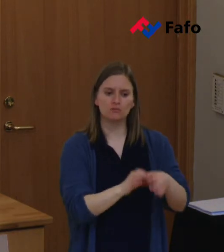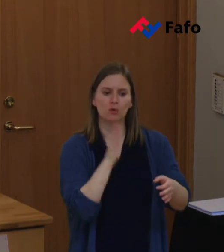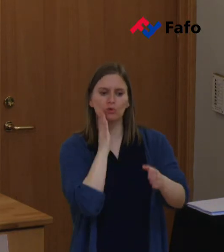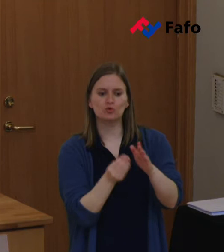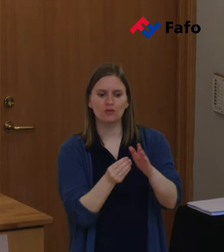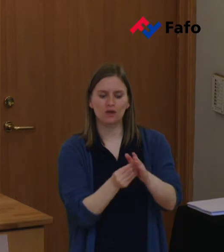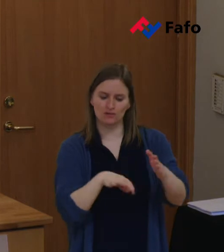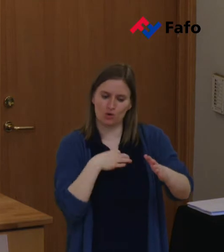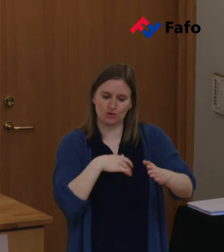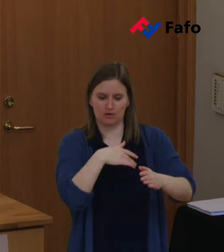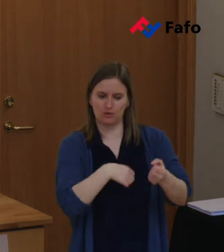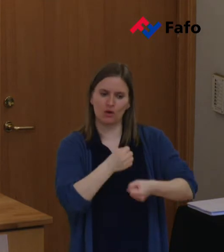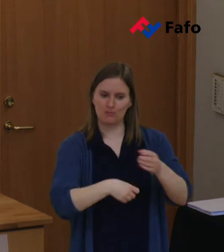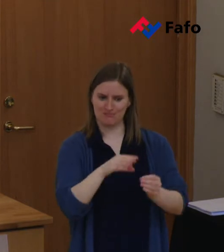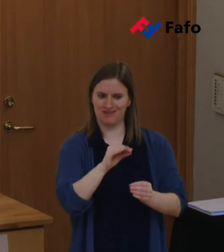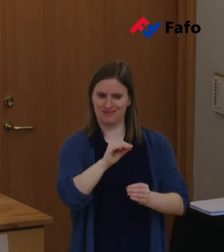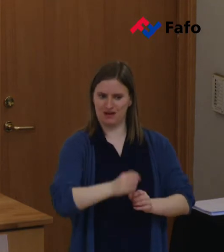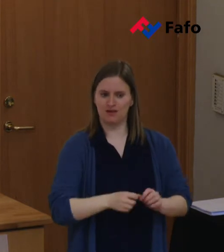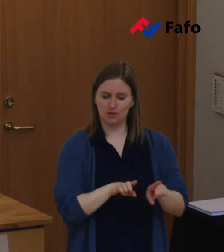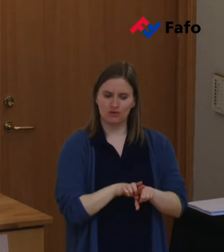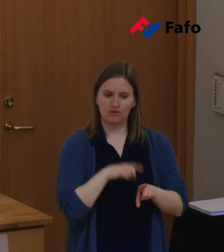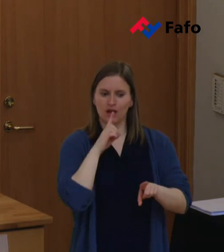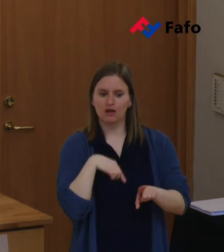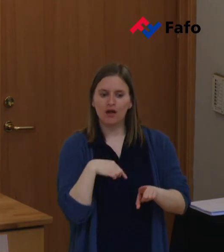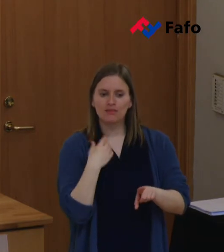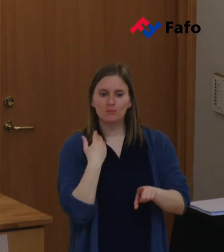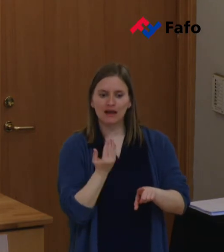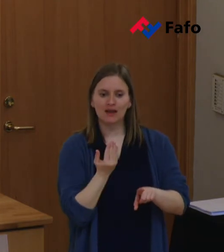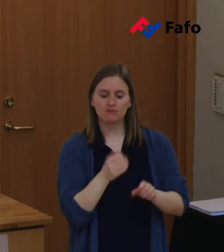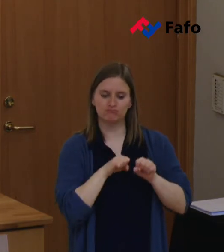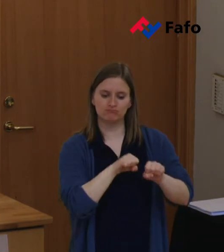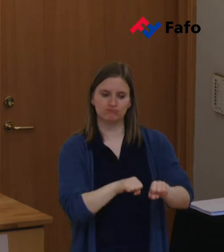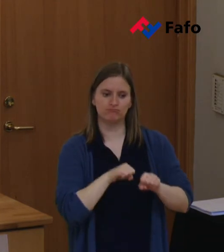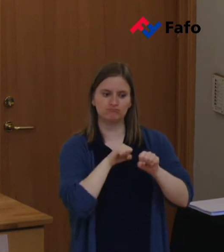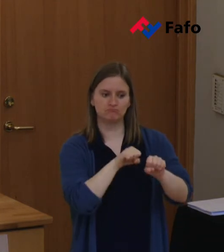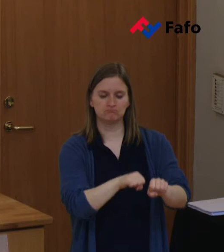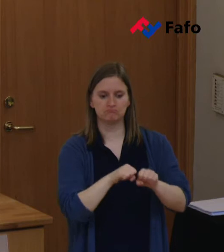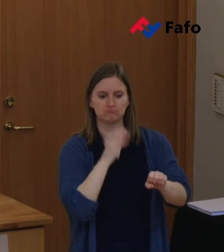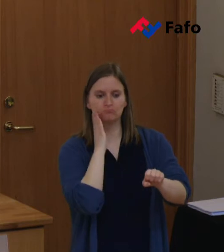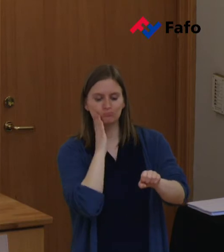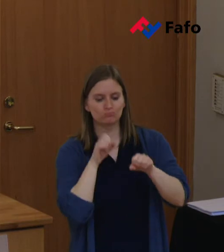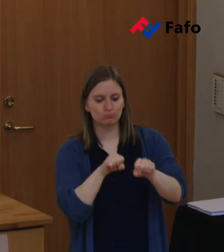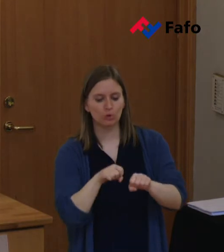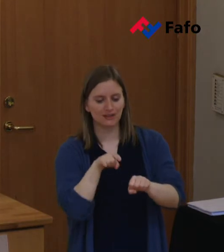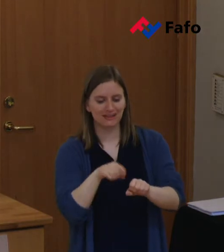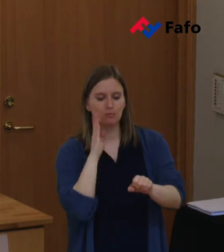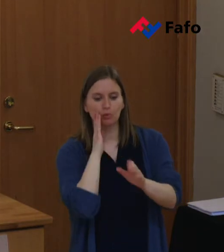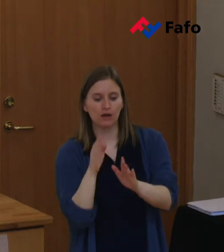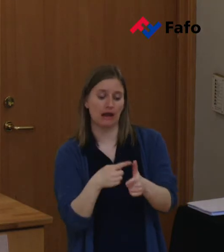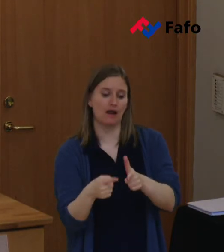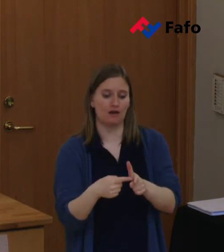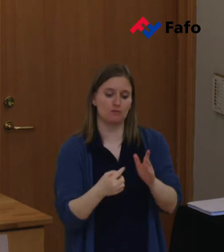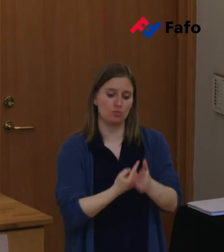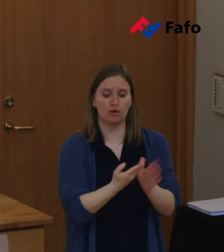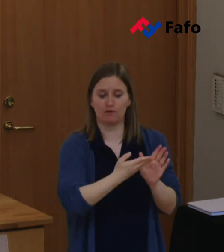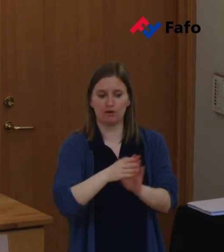ønsker å gjøre den enda bedre, slik at de kan bli boende i den boligen, eventuelt ha mulighet til å flytte til en